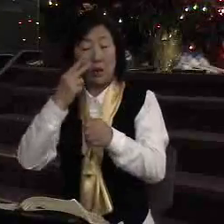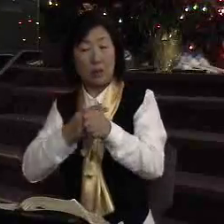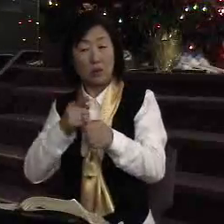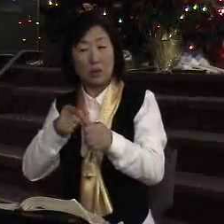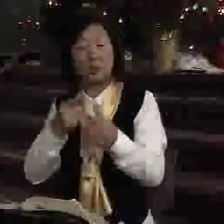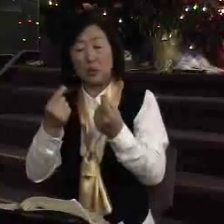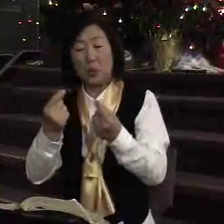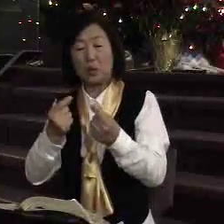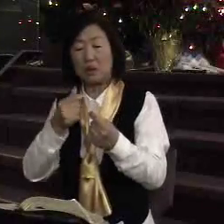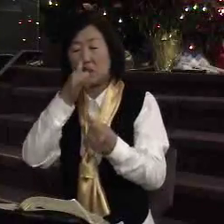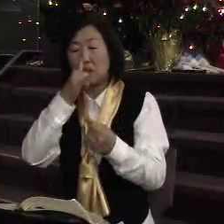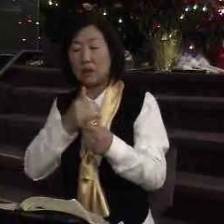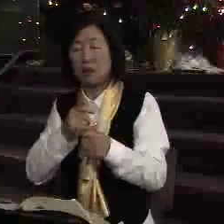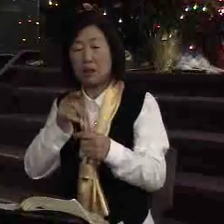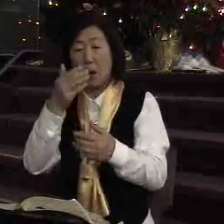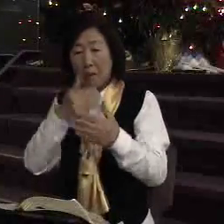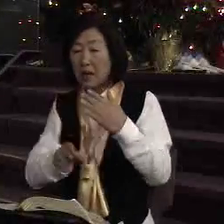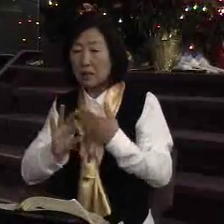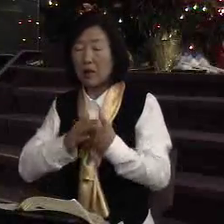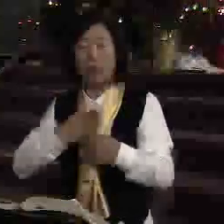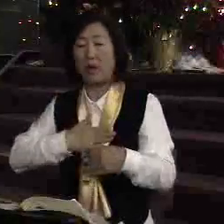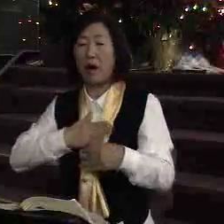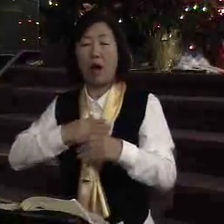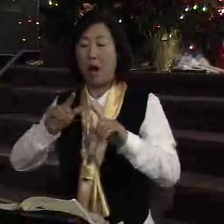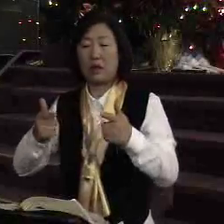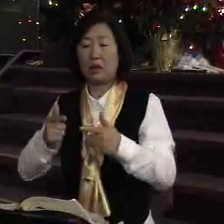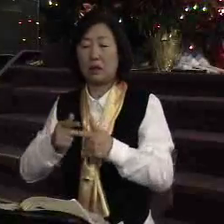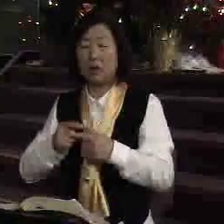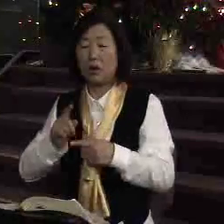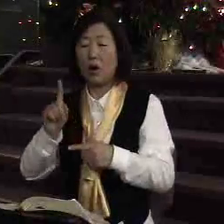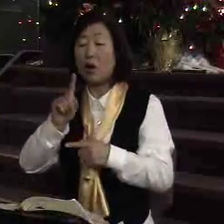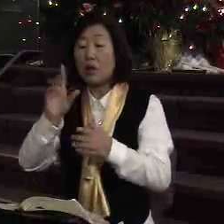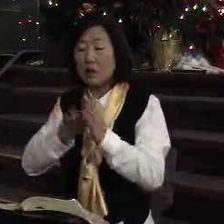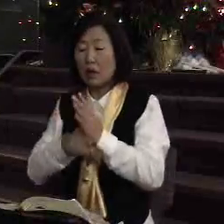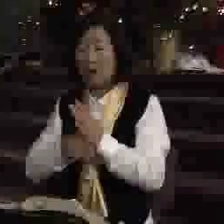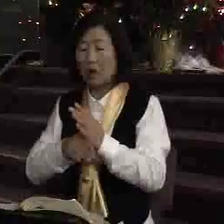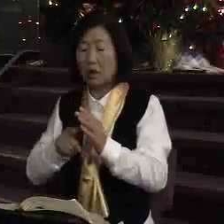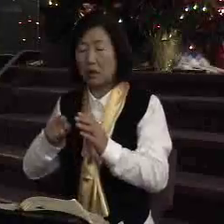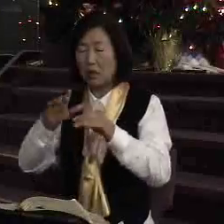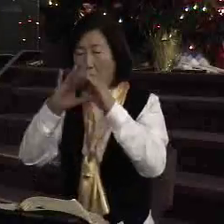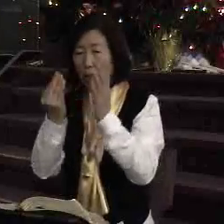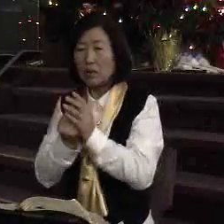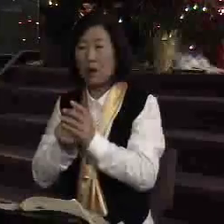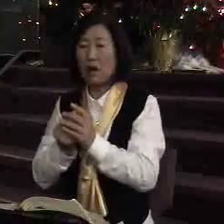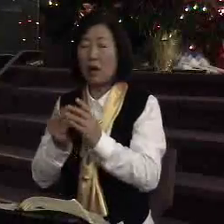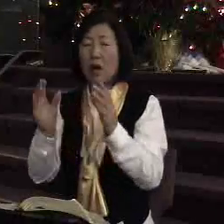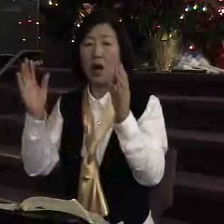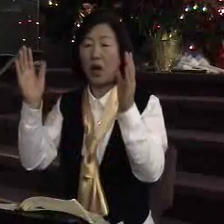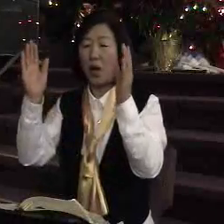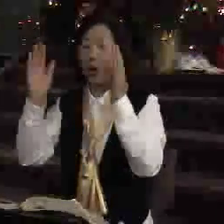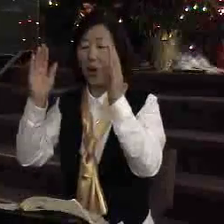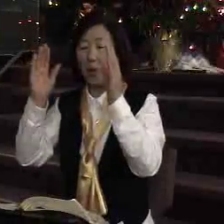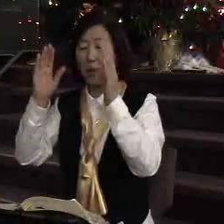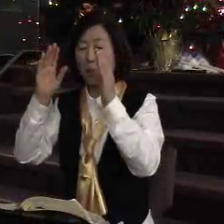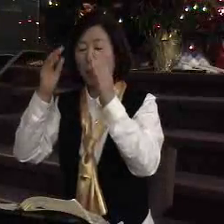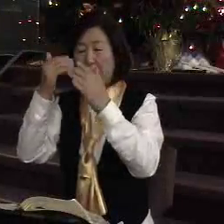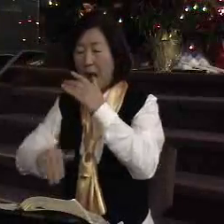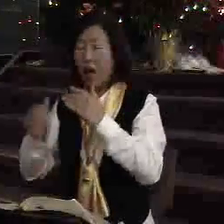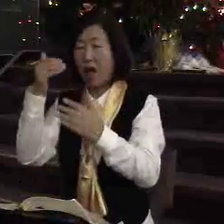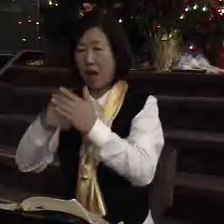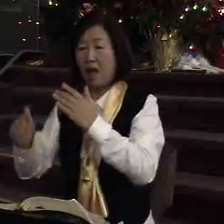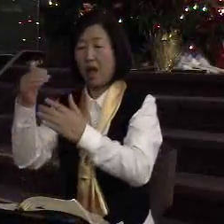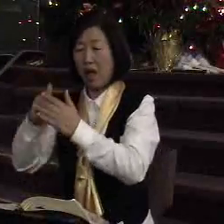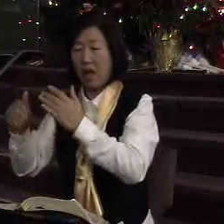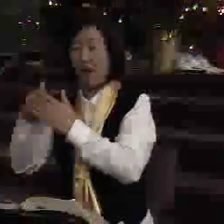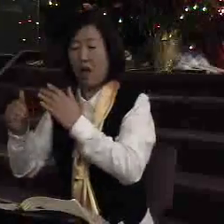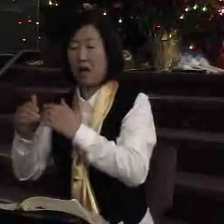이게 빠지면 내가 아니었는데 근데 어느 한순간 이게 다 빠져버려야 된다고 그런 말을 합니다. 뭐라고 하냐면